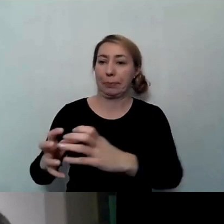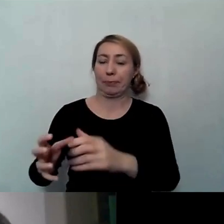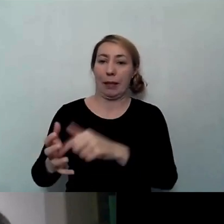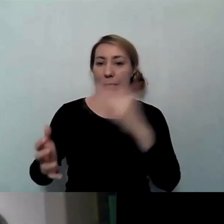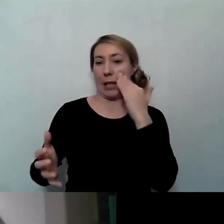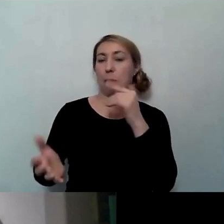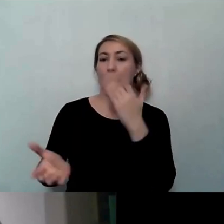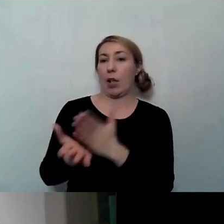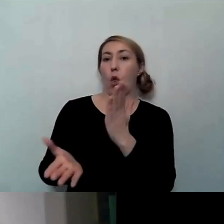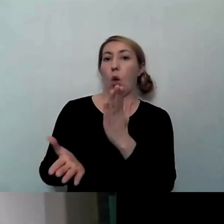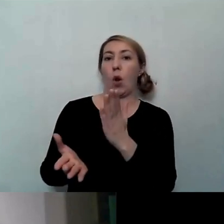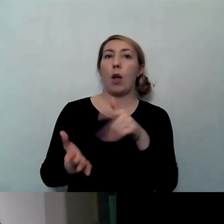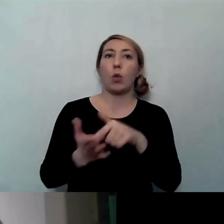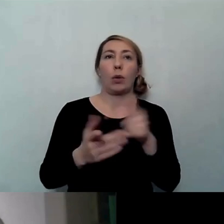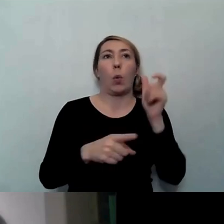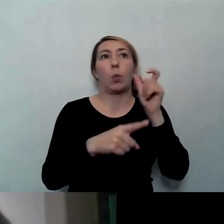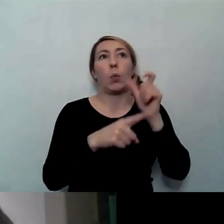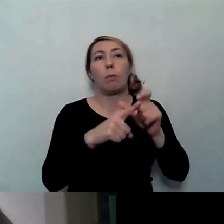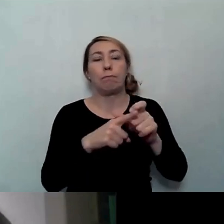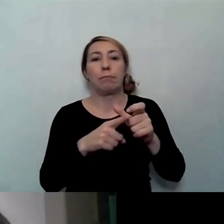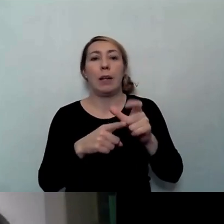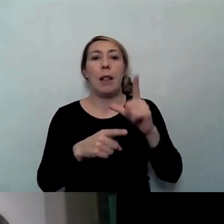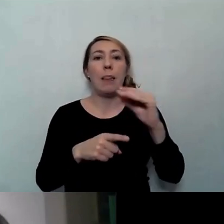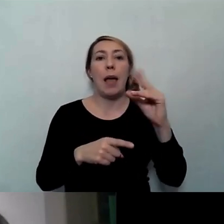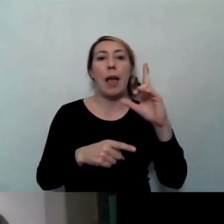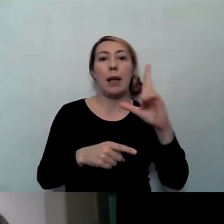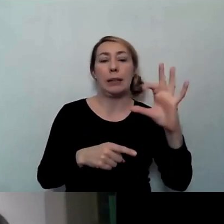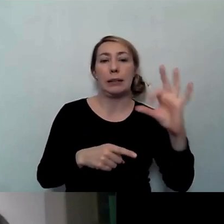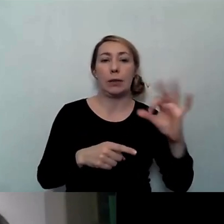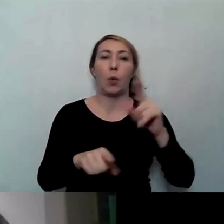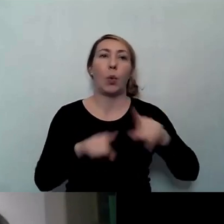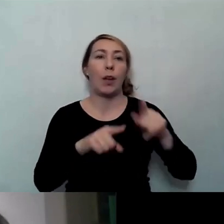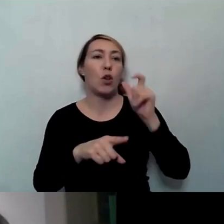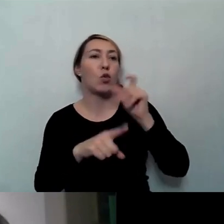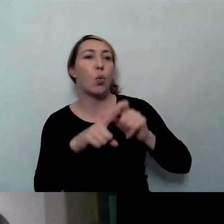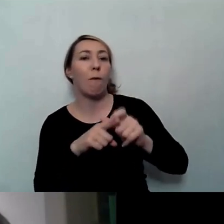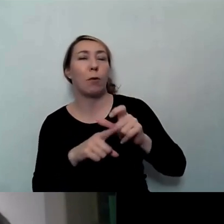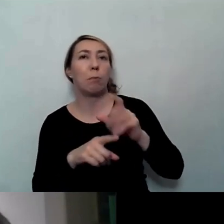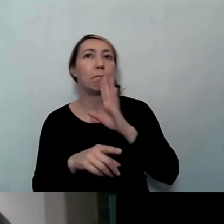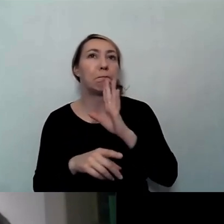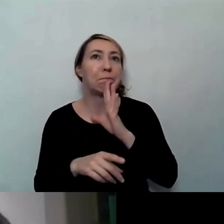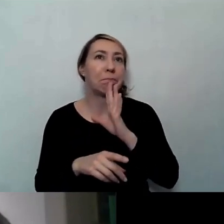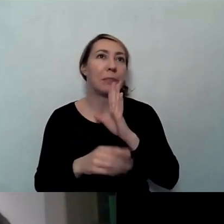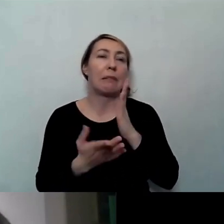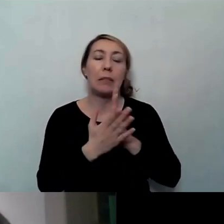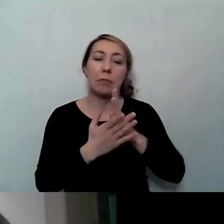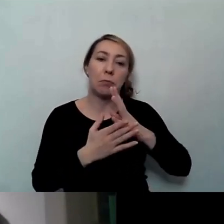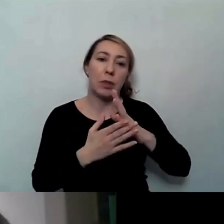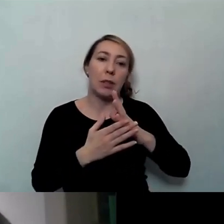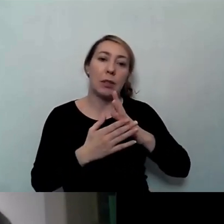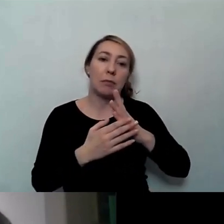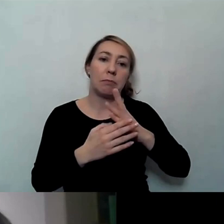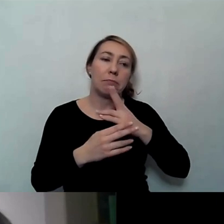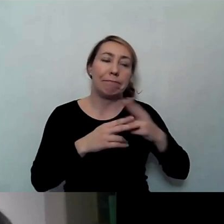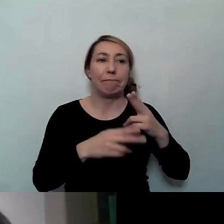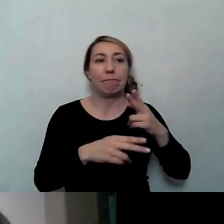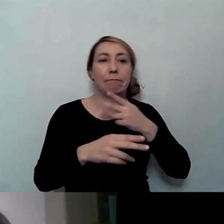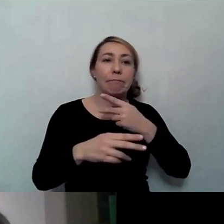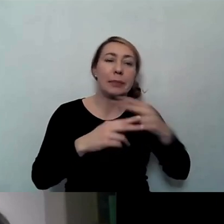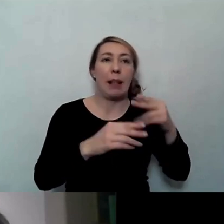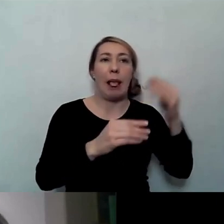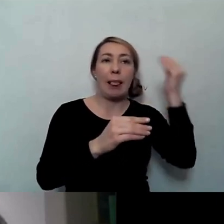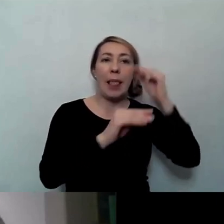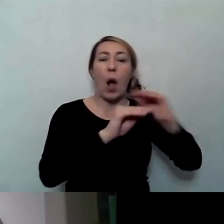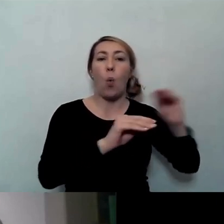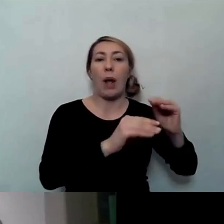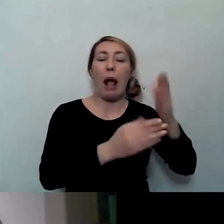jakiś leksem, czyli słowo, które jest typowe dla jakiejś dziedziny nauki, a zatem